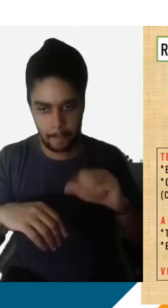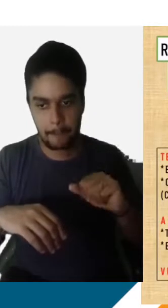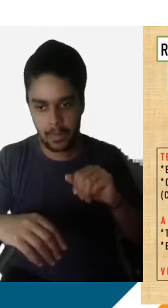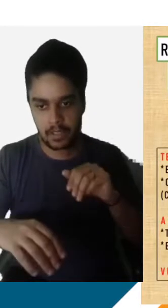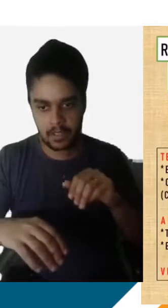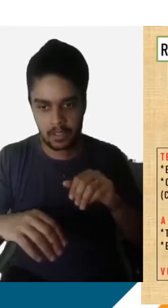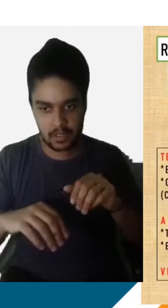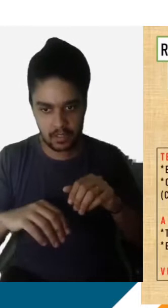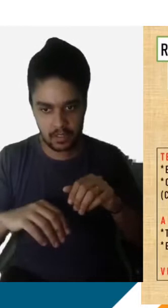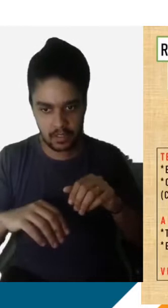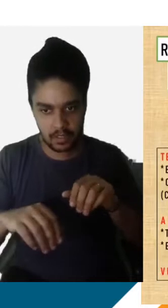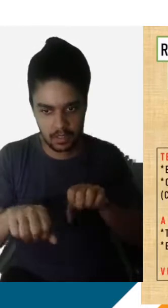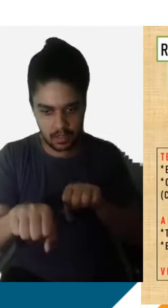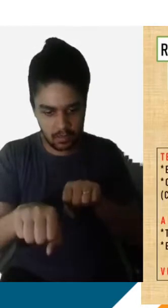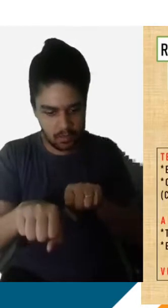encontram